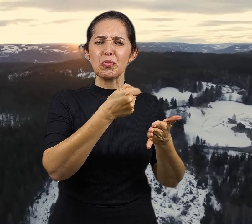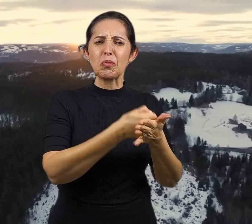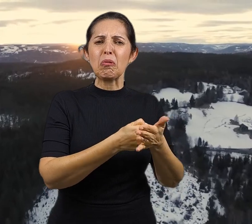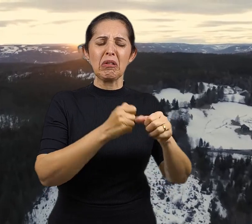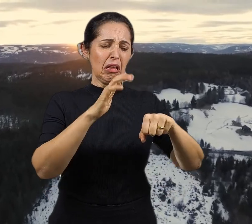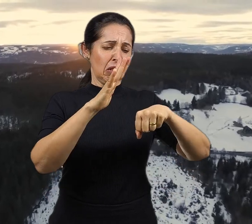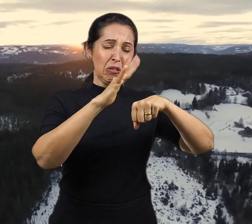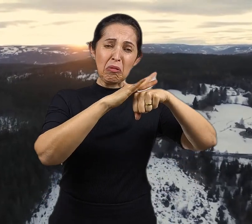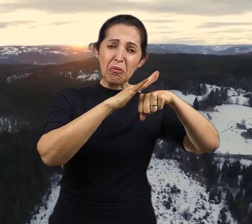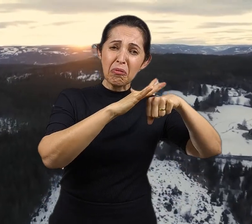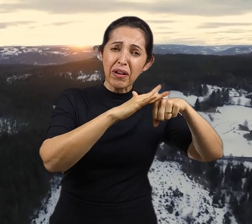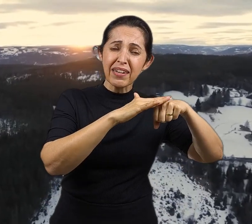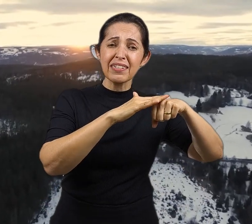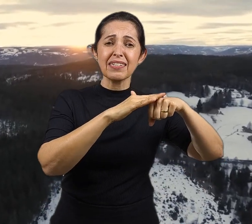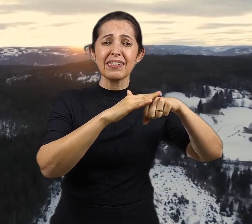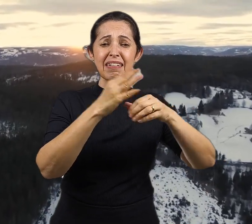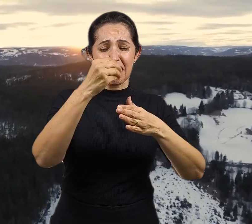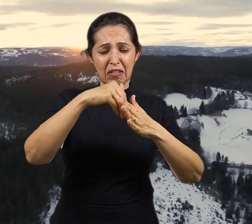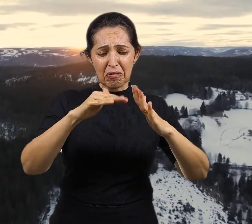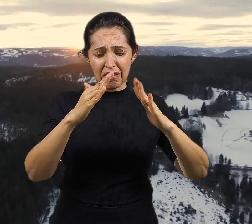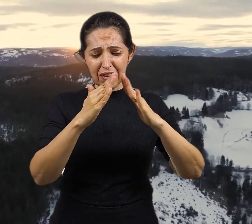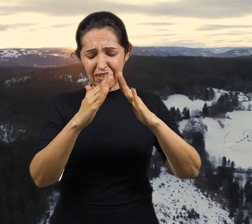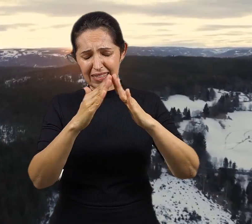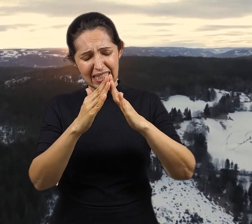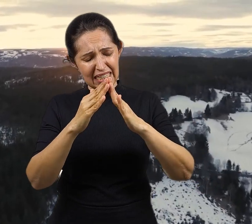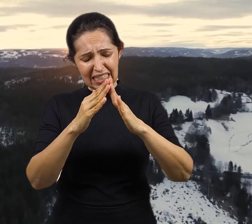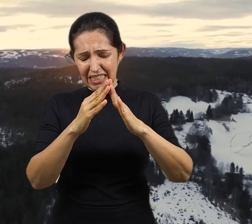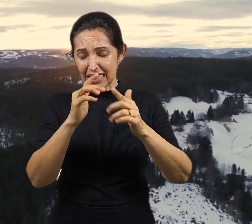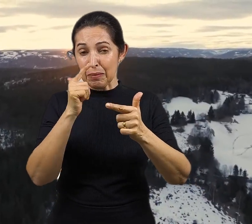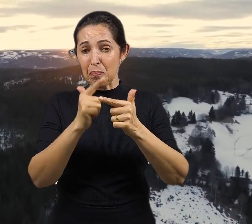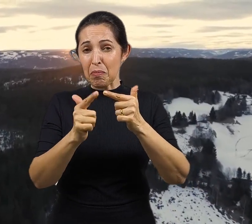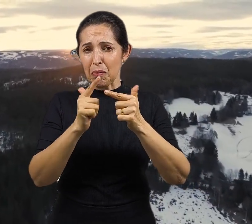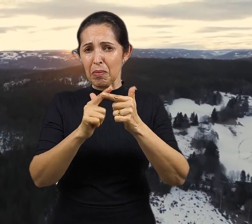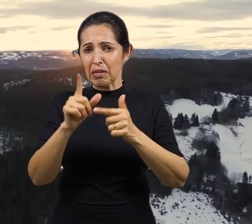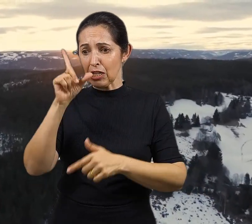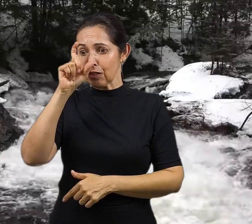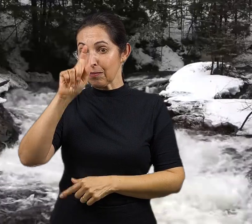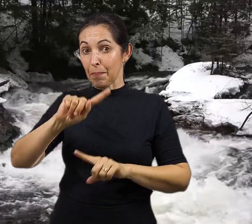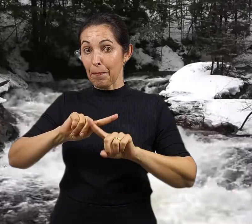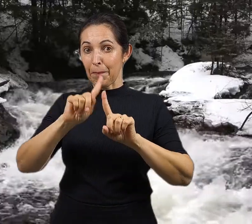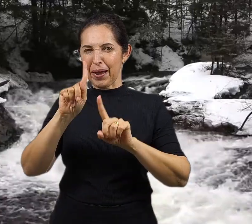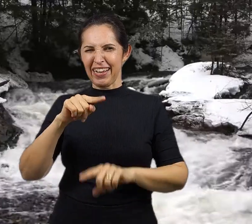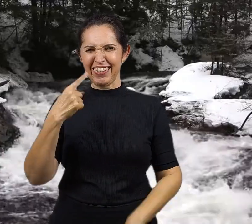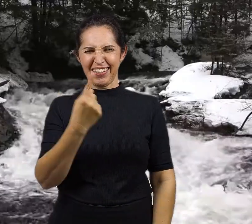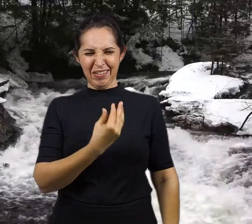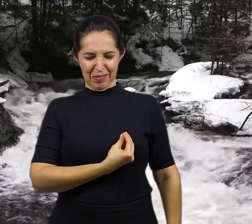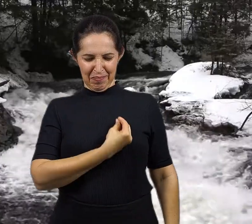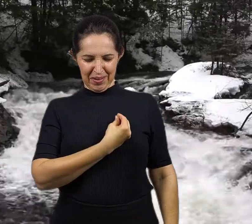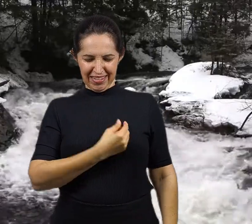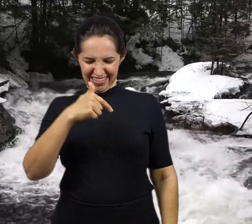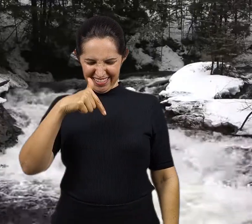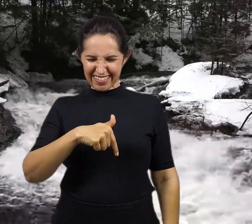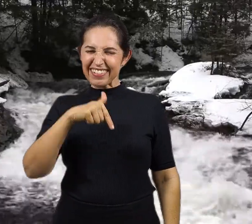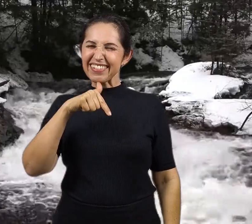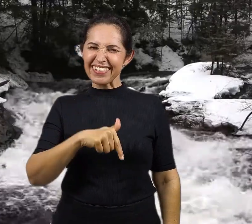casa, é dificuldade. Mas você está aqui. Você está se esforçando para vir à casa do Senhor. Porque o Evangelho é